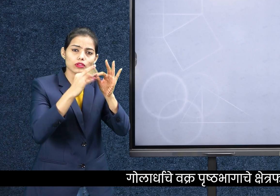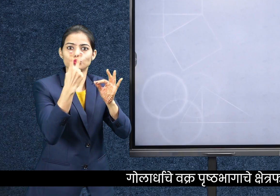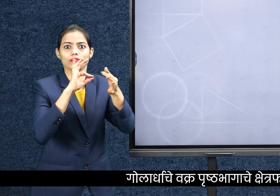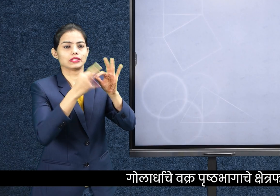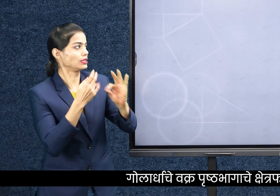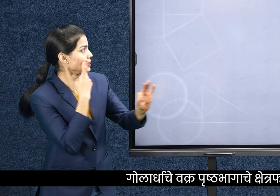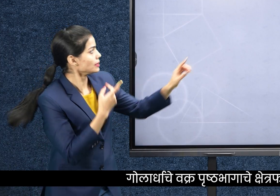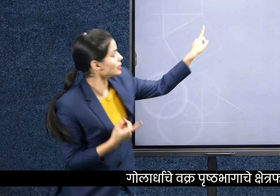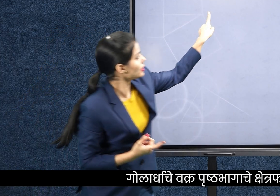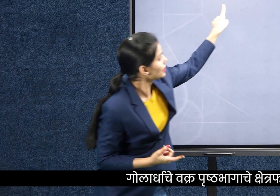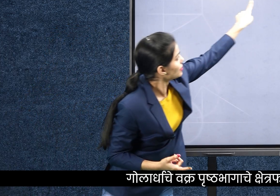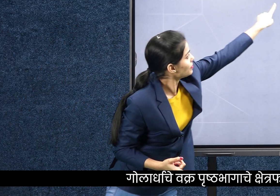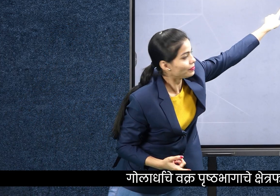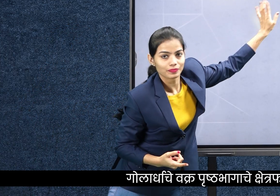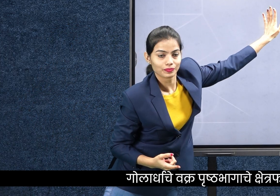बरोबर 2 पाय वर्ग.